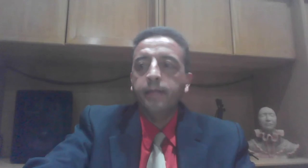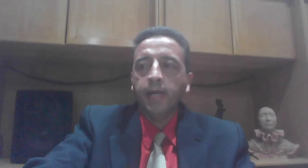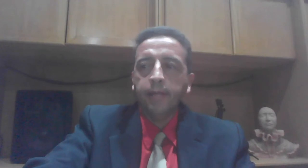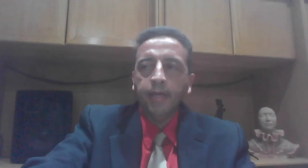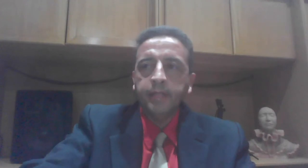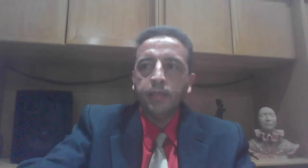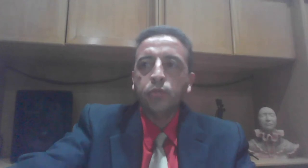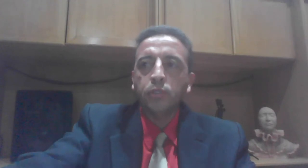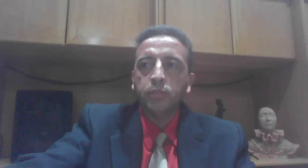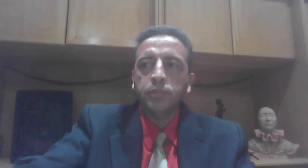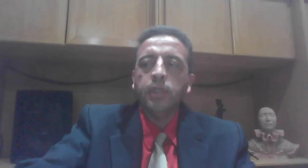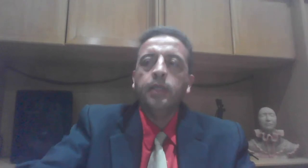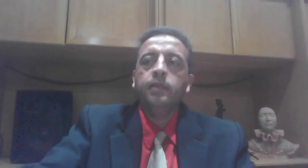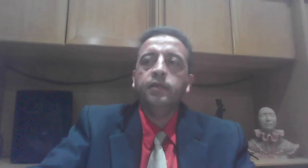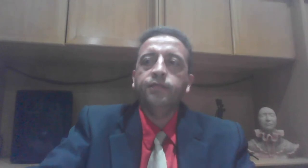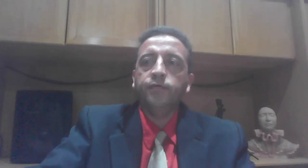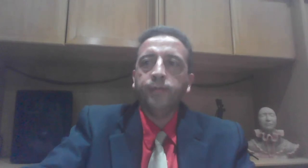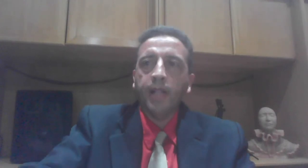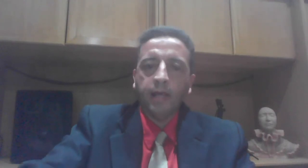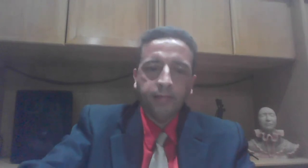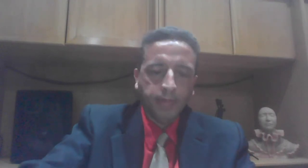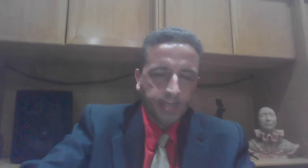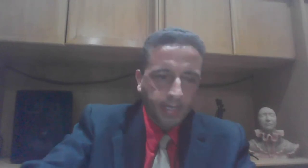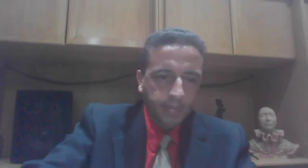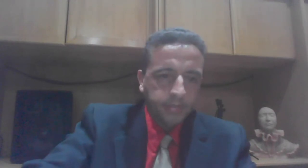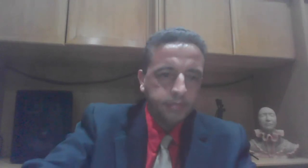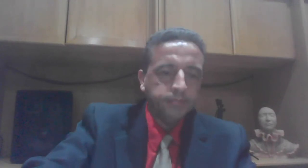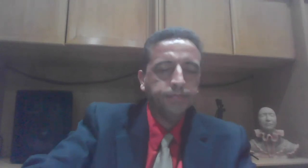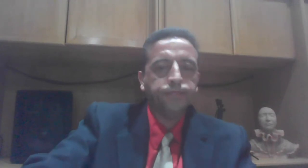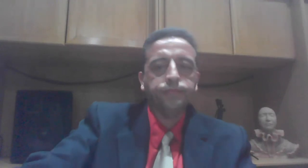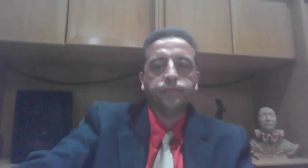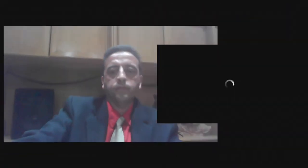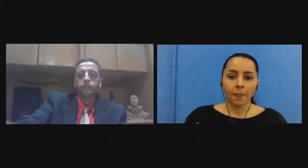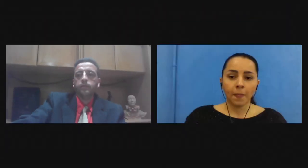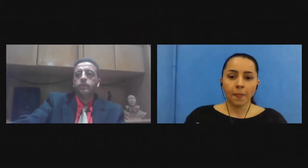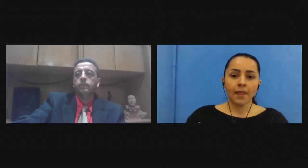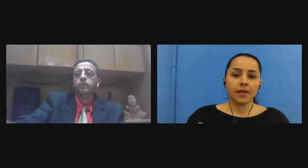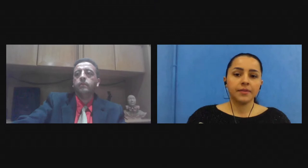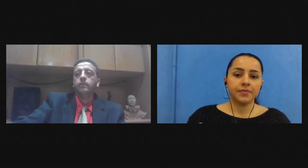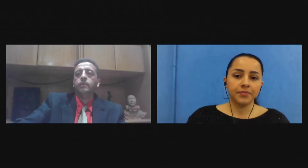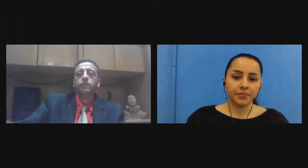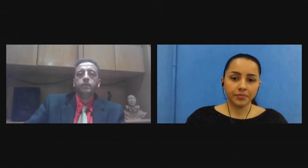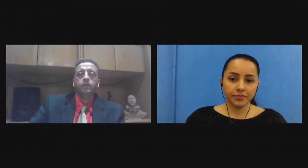vocês. Parabéns a todos e devolvo a palavra para a Darliane.